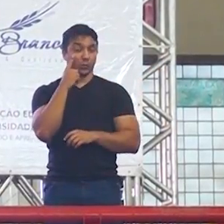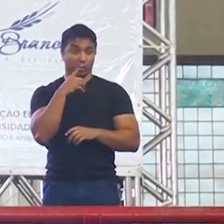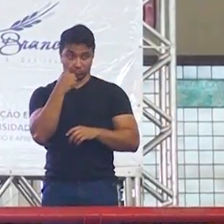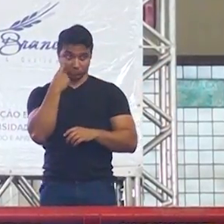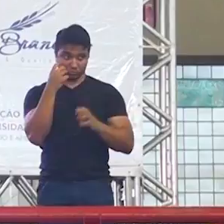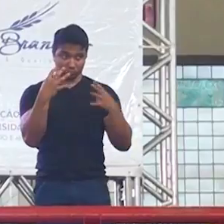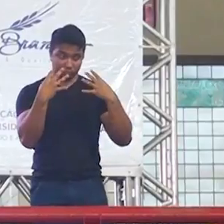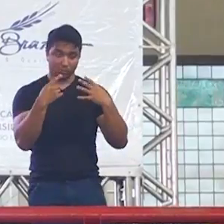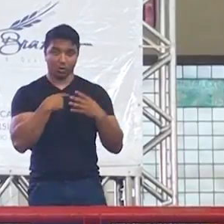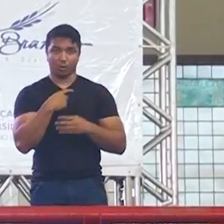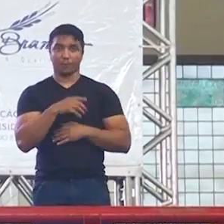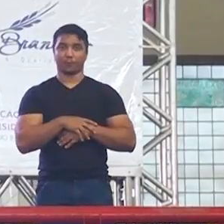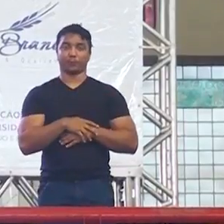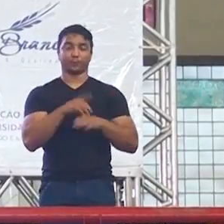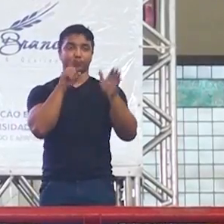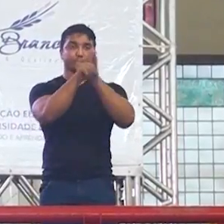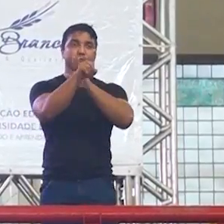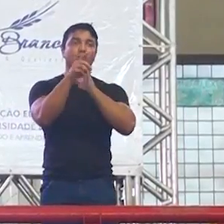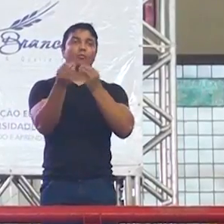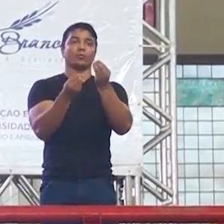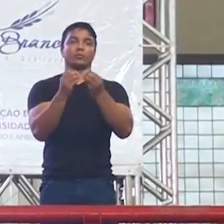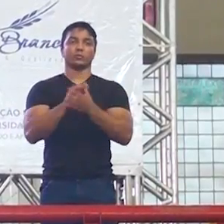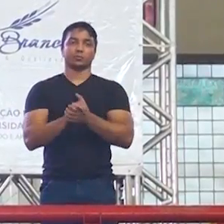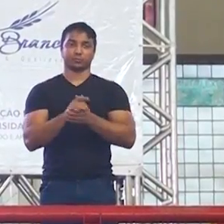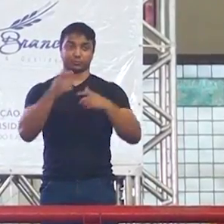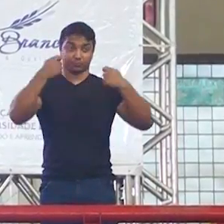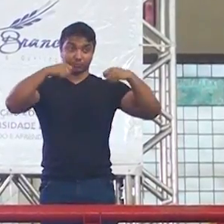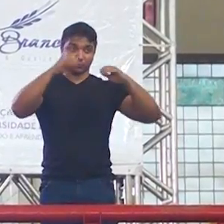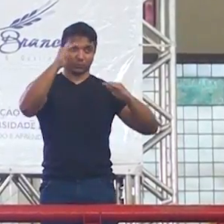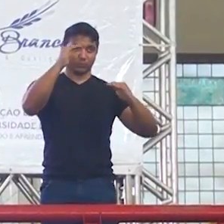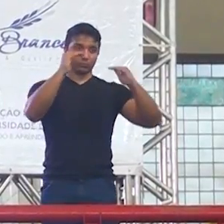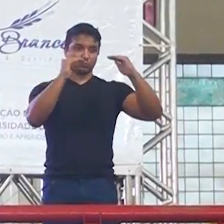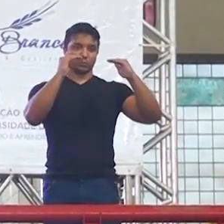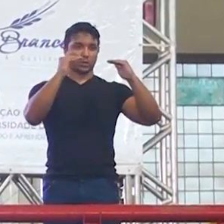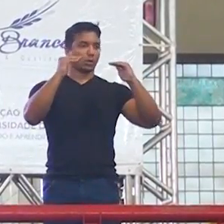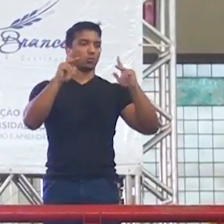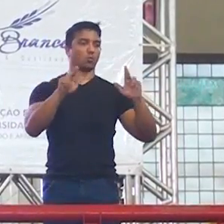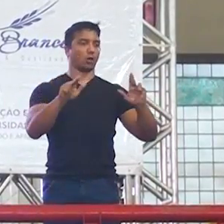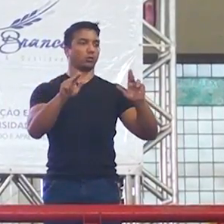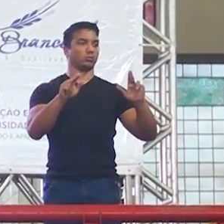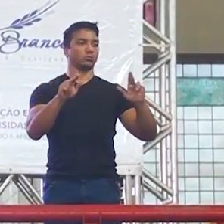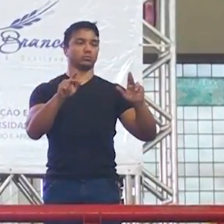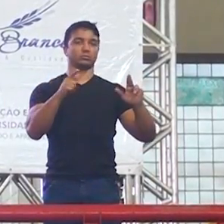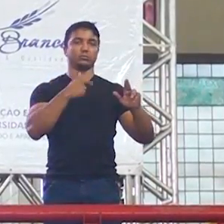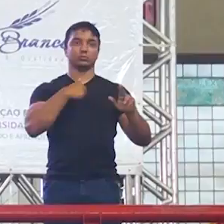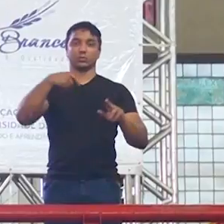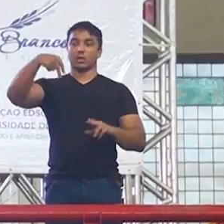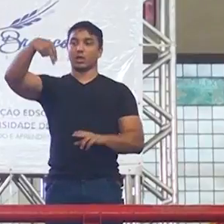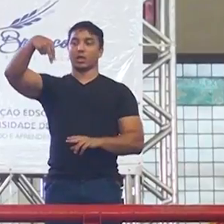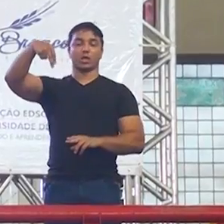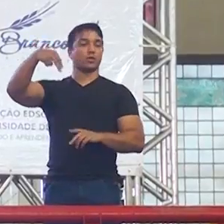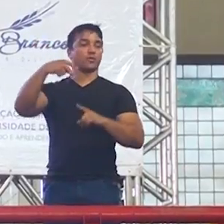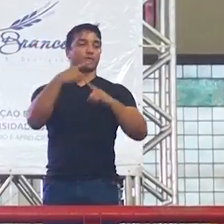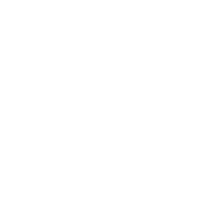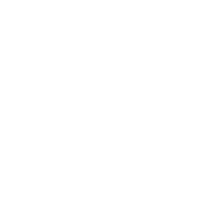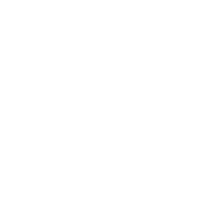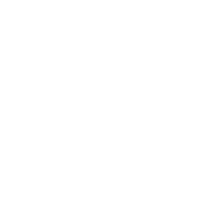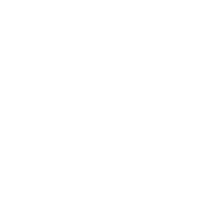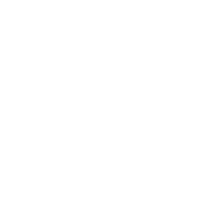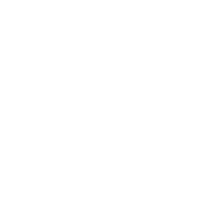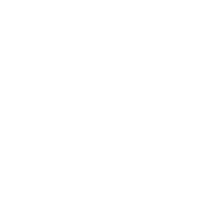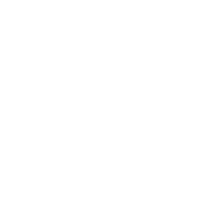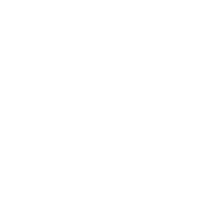Ele diz assim na questão, para que fiquem iguais. Então eu vou colocar N vezes